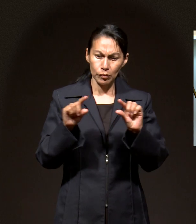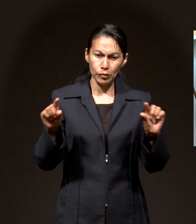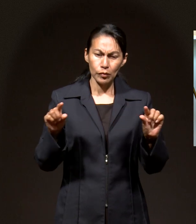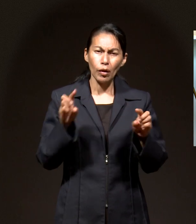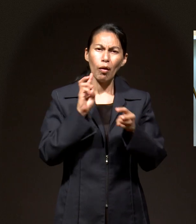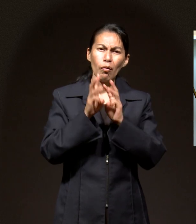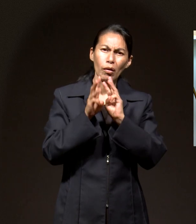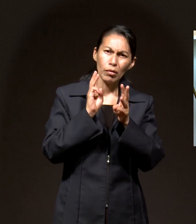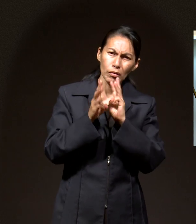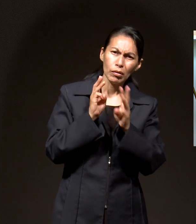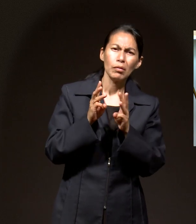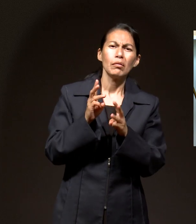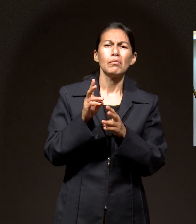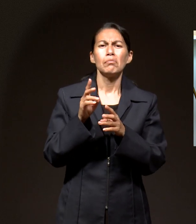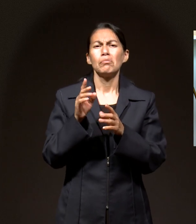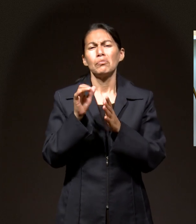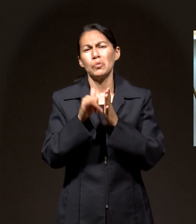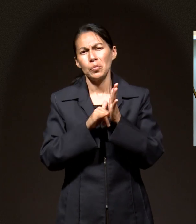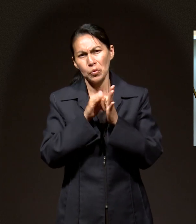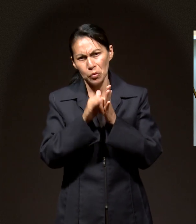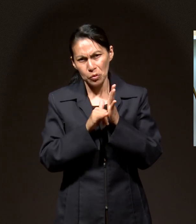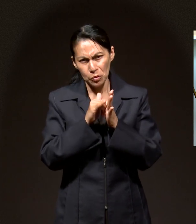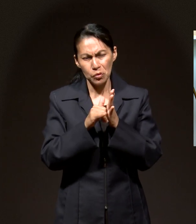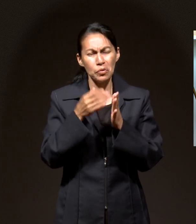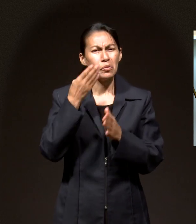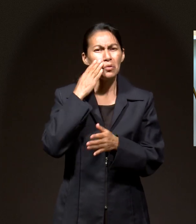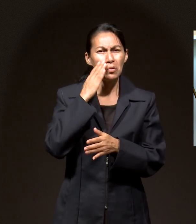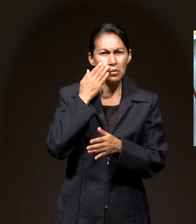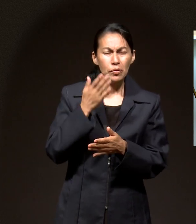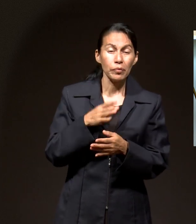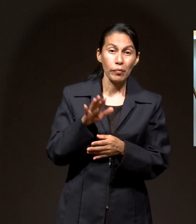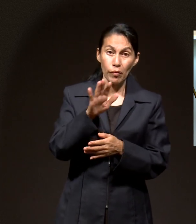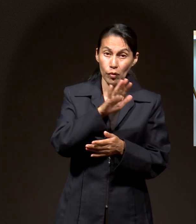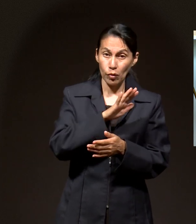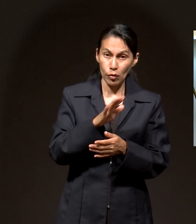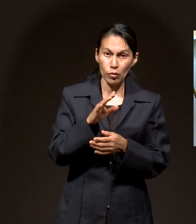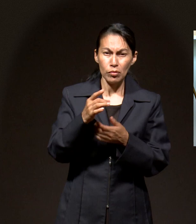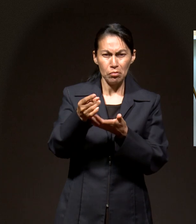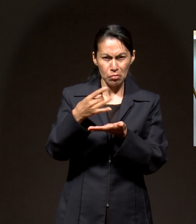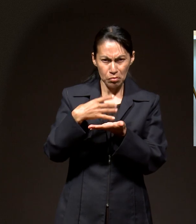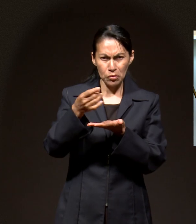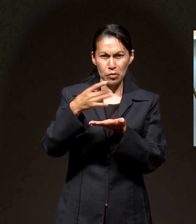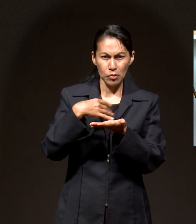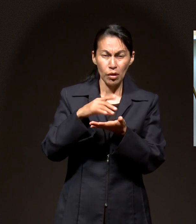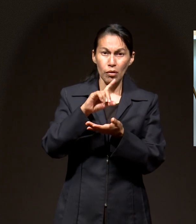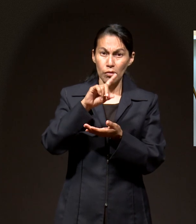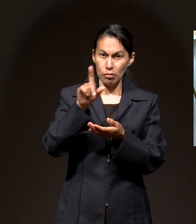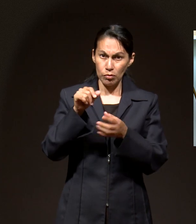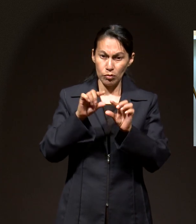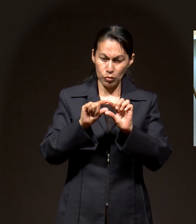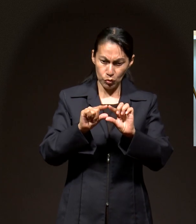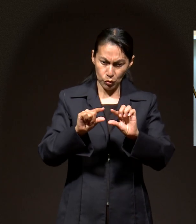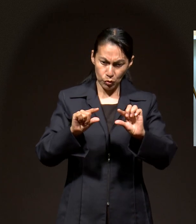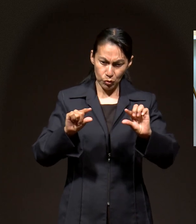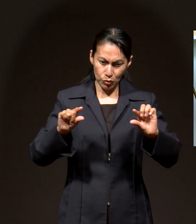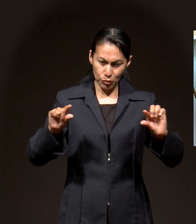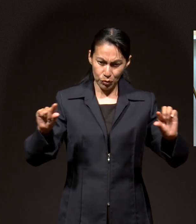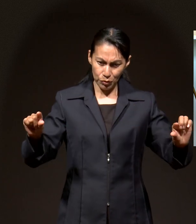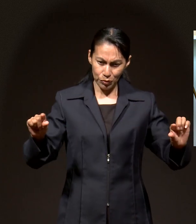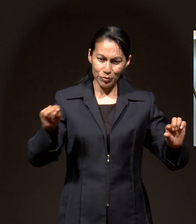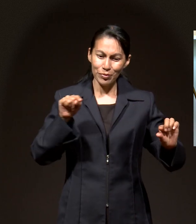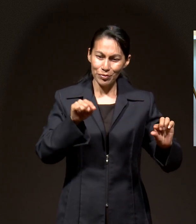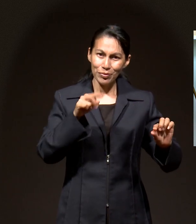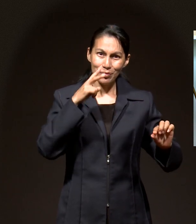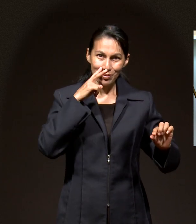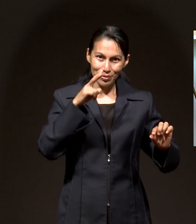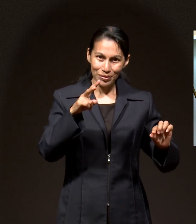van a ser proyectados en una cintilla para que todos nos unamos a orar los unos por los otros. Toma nota